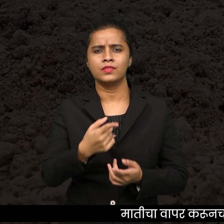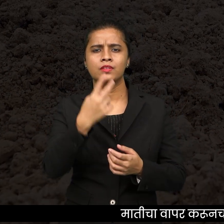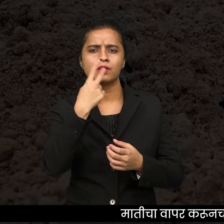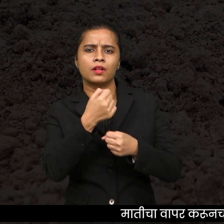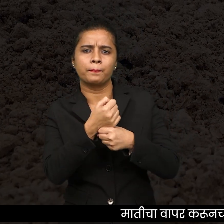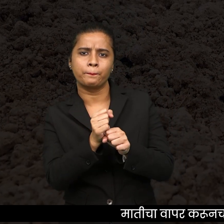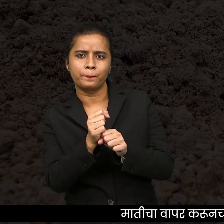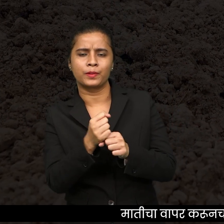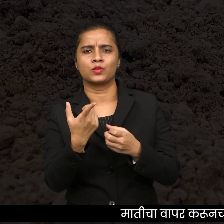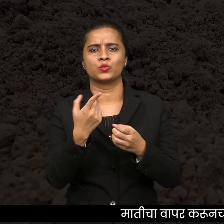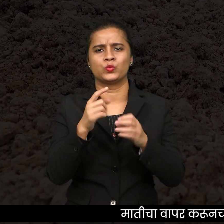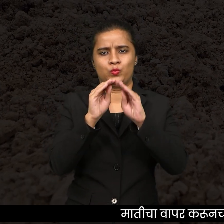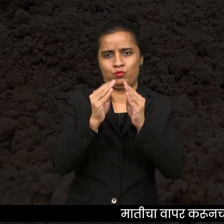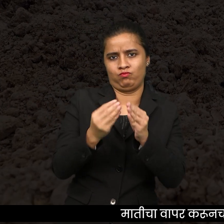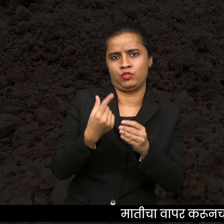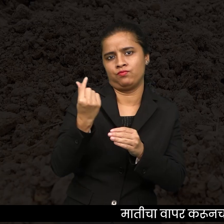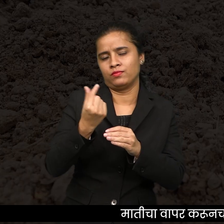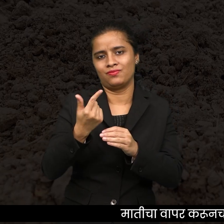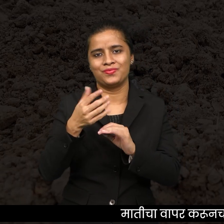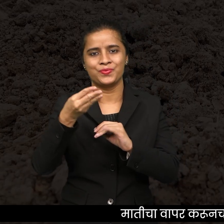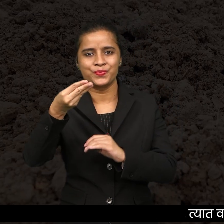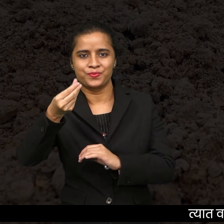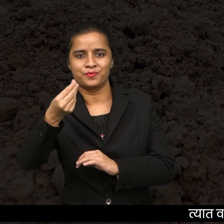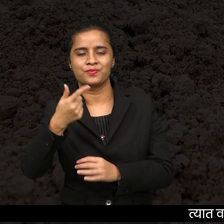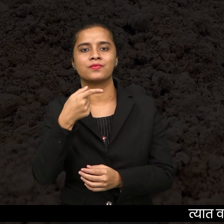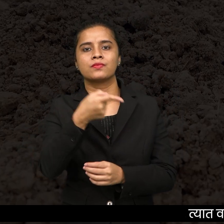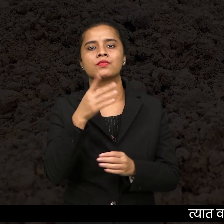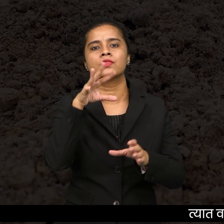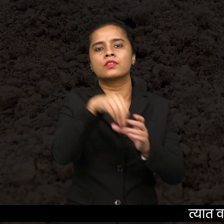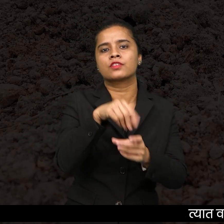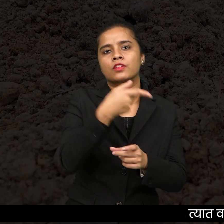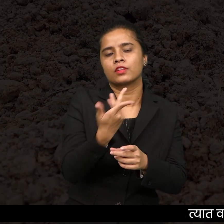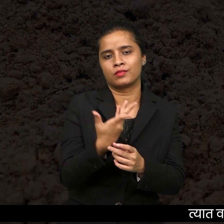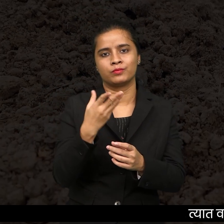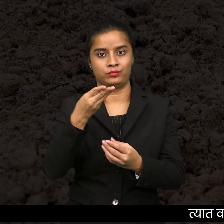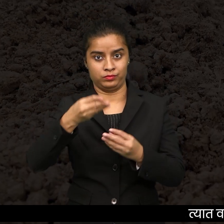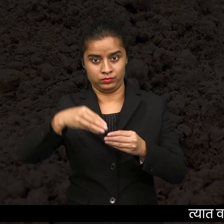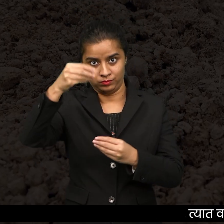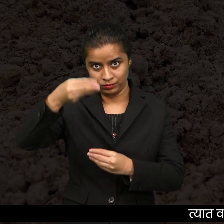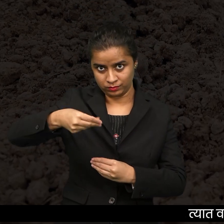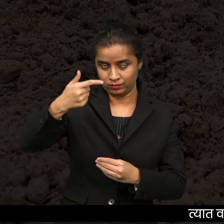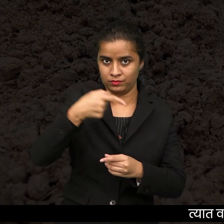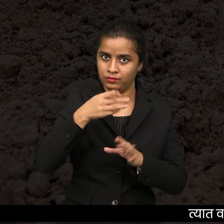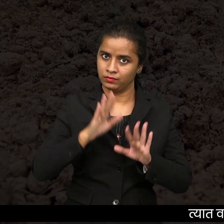मातीचा वापर करूनच आपण साचे बनवू शकतो. त्यात वाळूही असते.